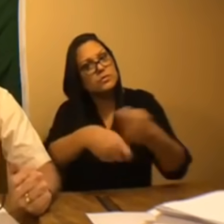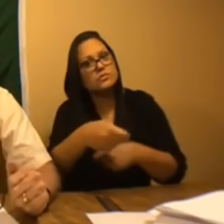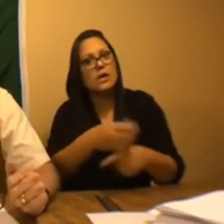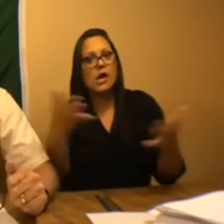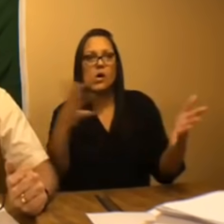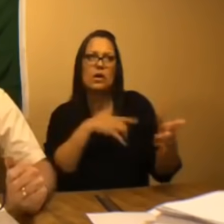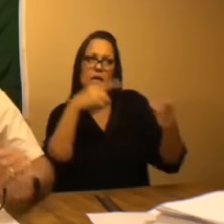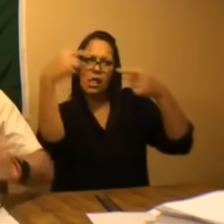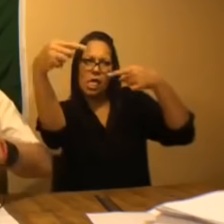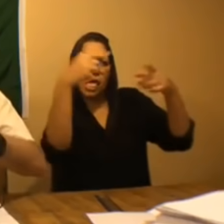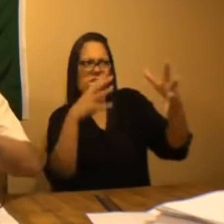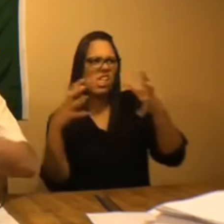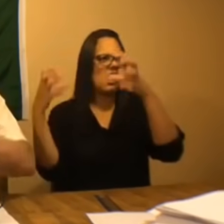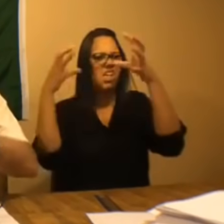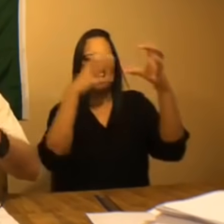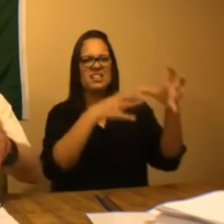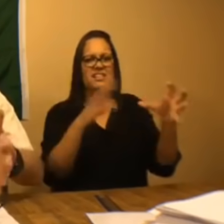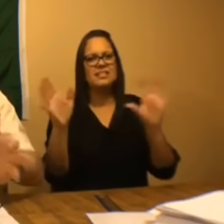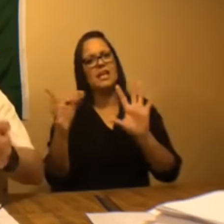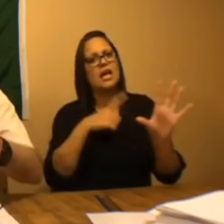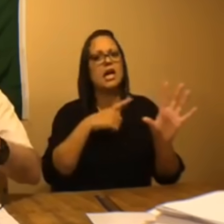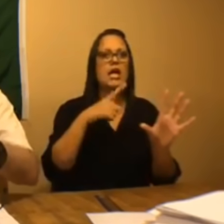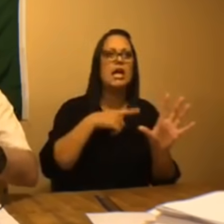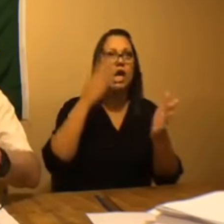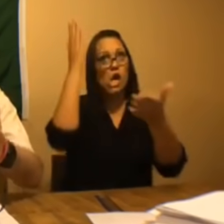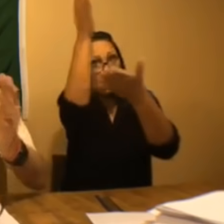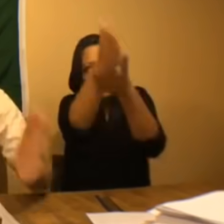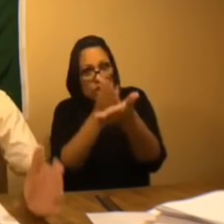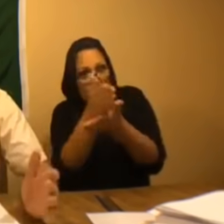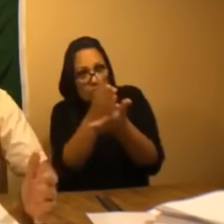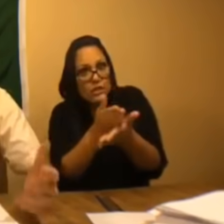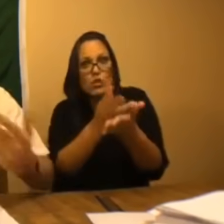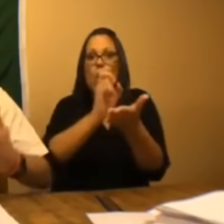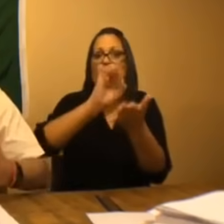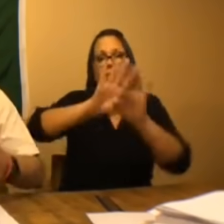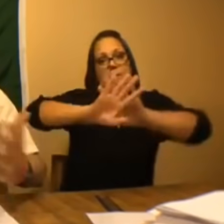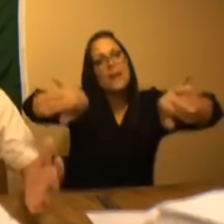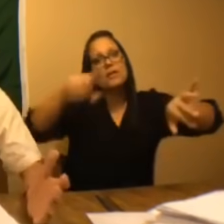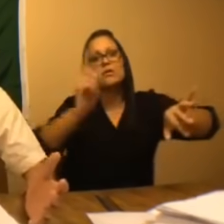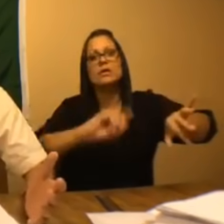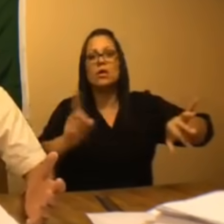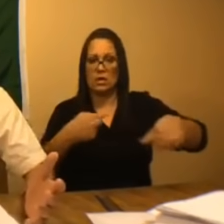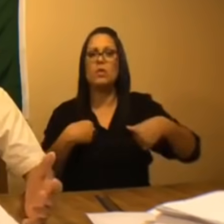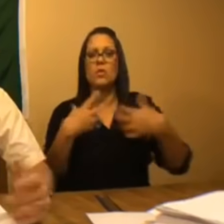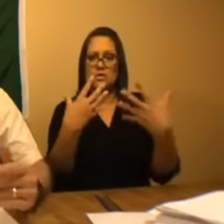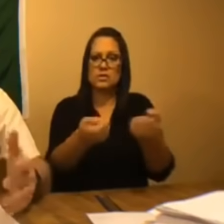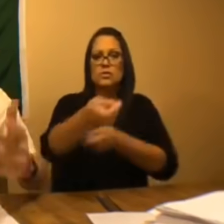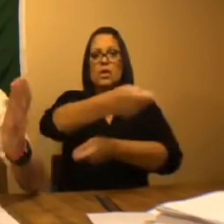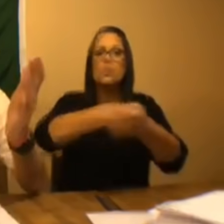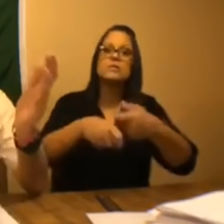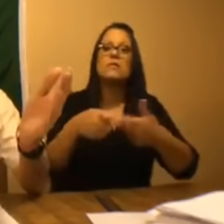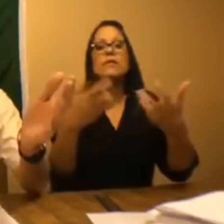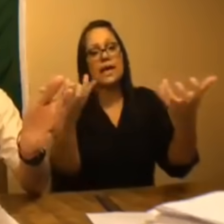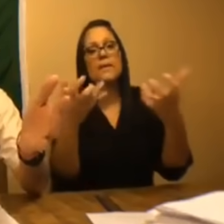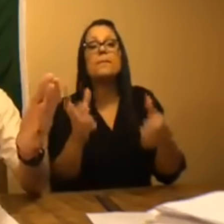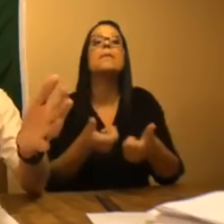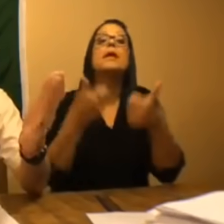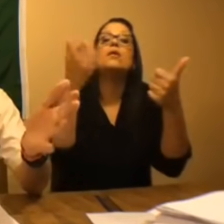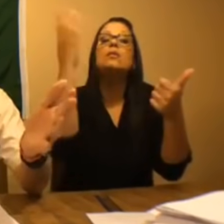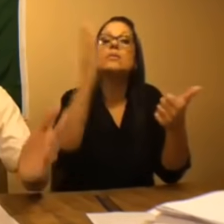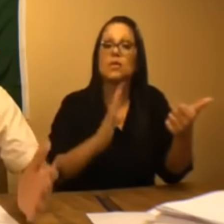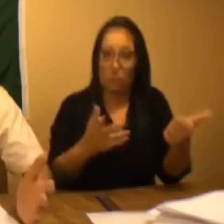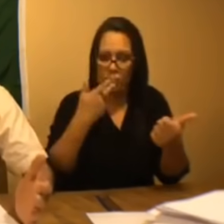atrito agora sobre funde ou não o Ministério da Agricultura com o meio ambiente. Da minha parte, estou pronto para negociar. Eu falei para o pessoal